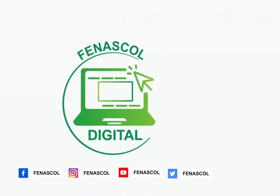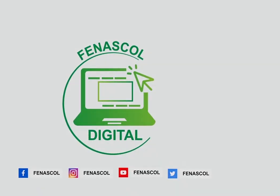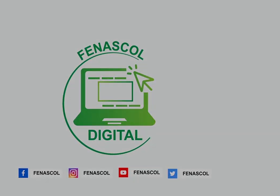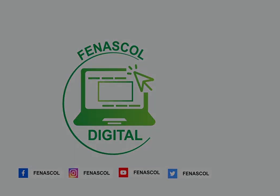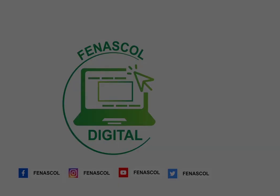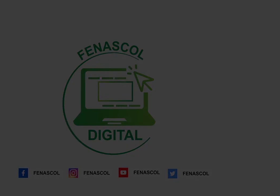La La